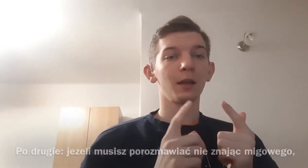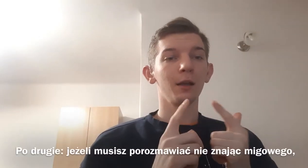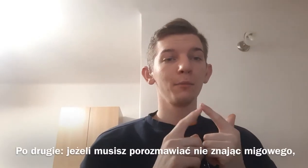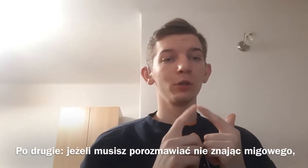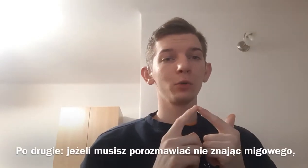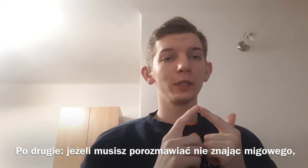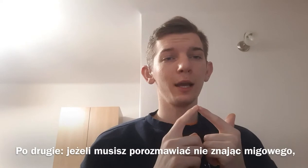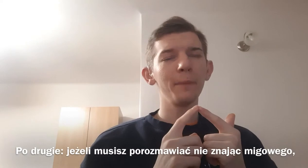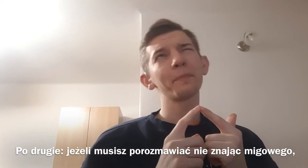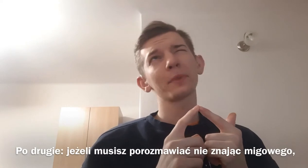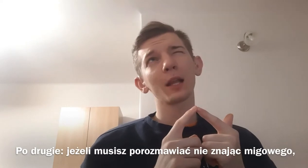Po drugie,